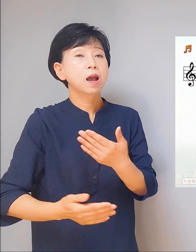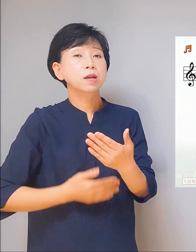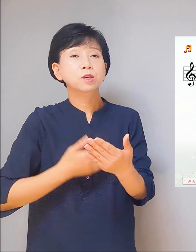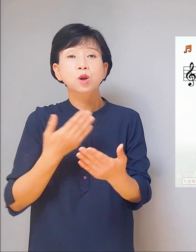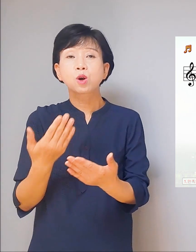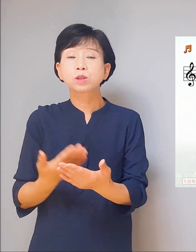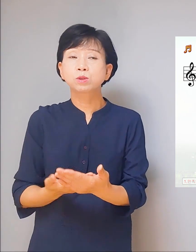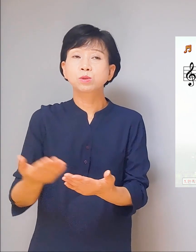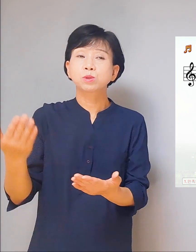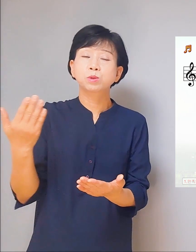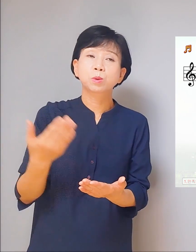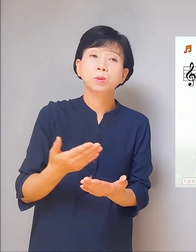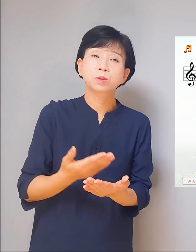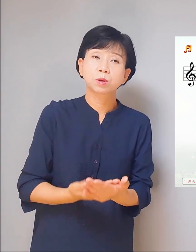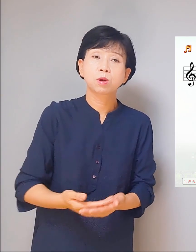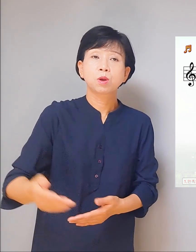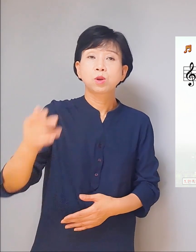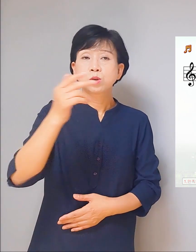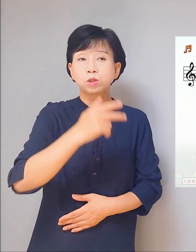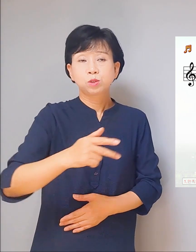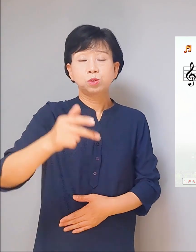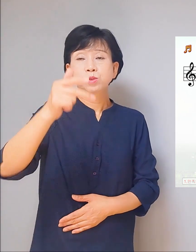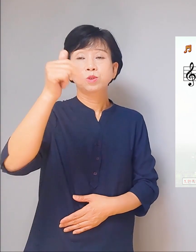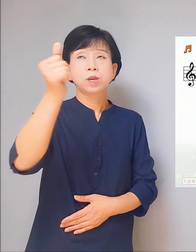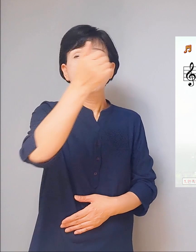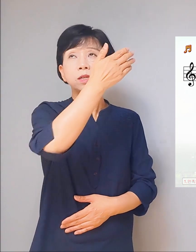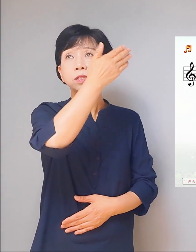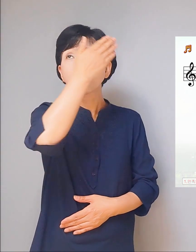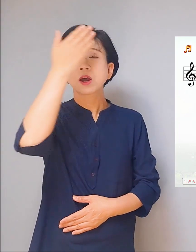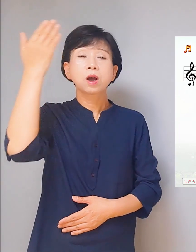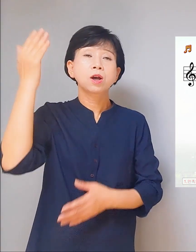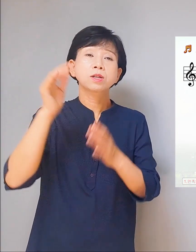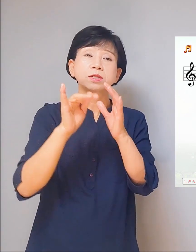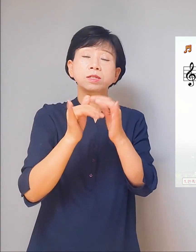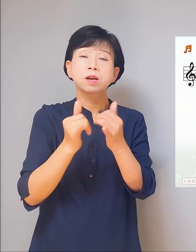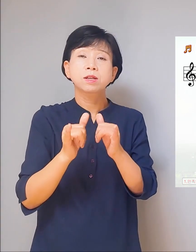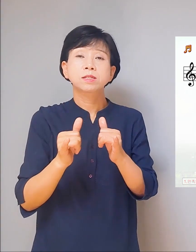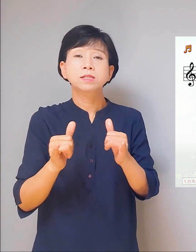임하게 하여 주소서. 주의